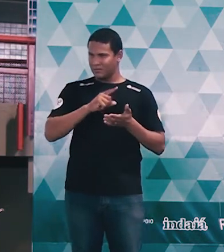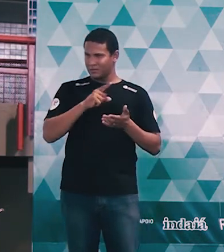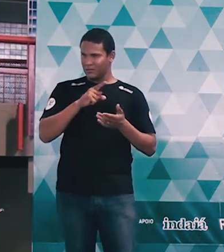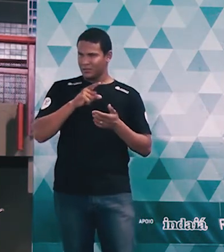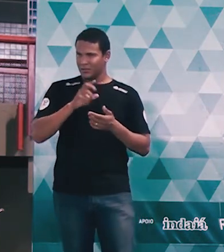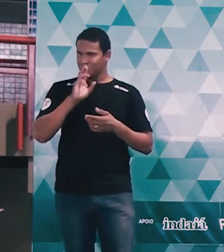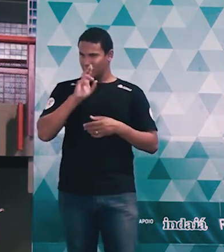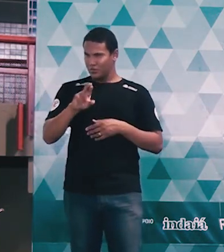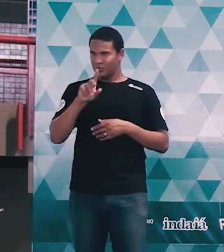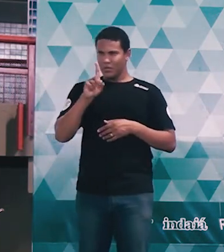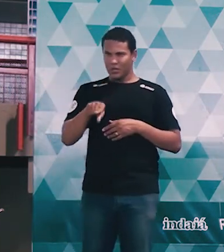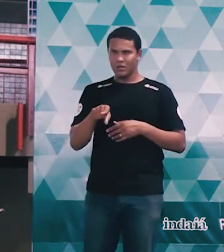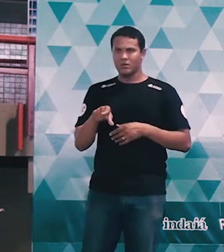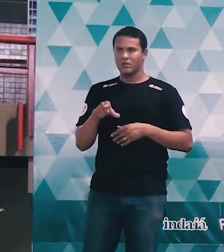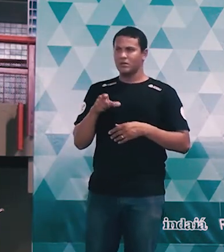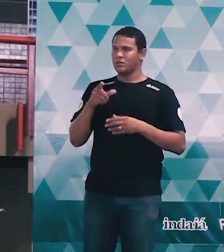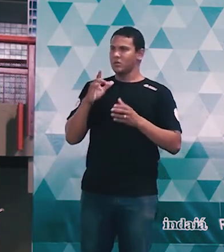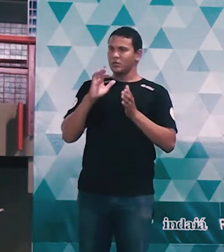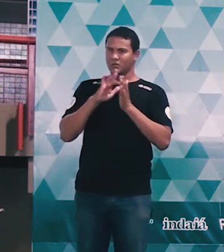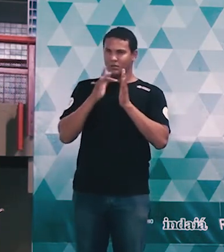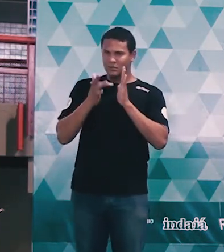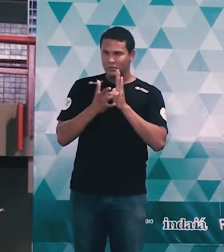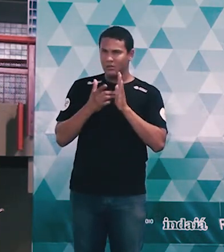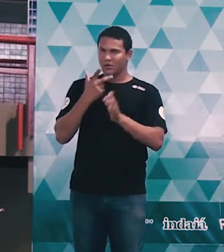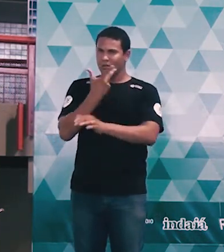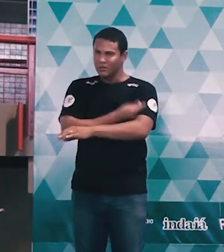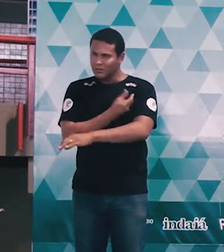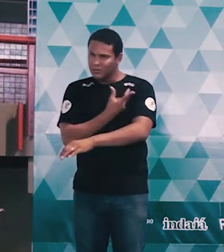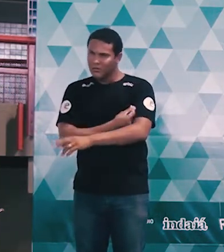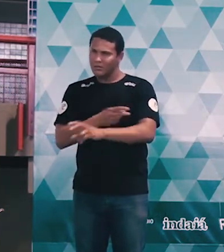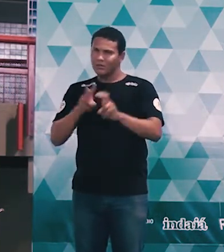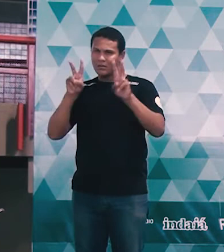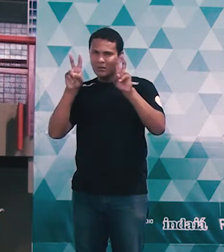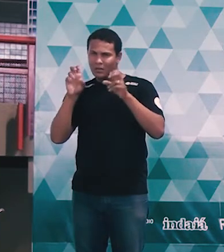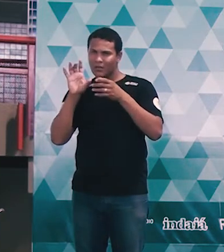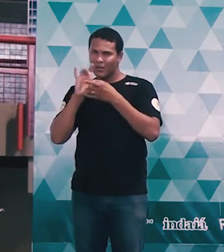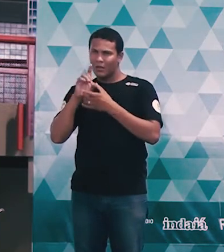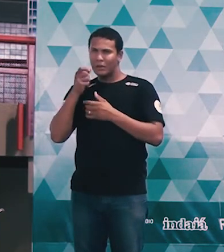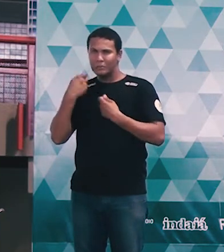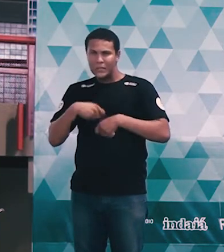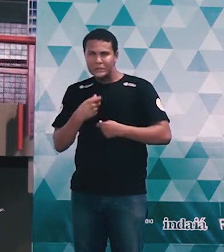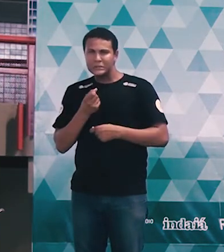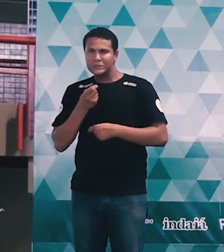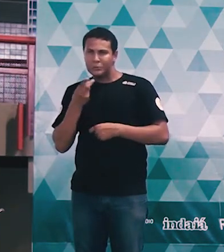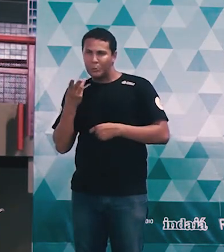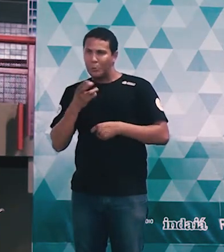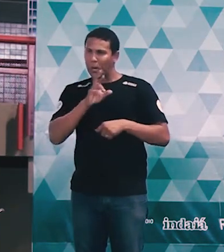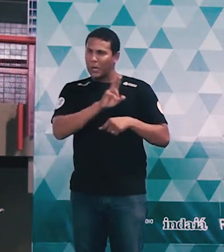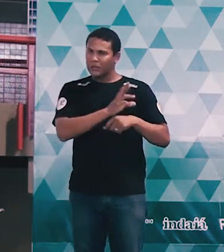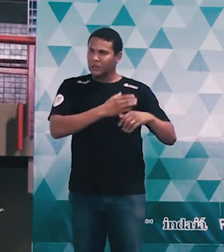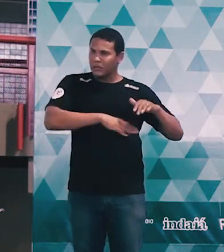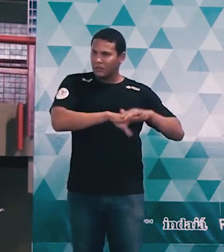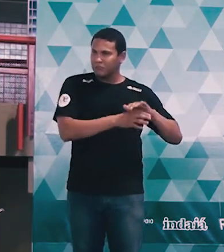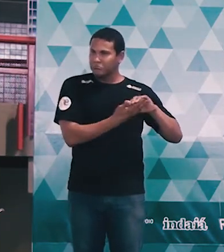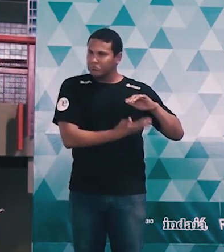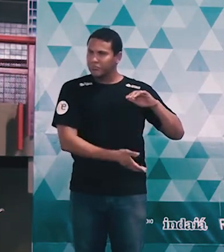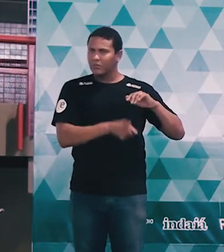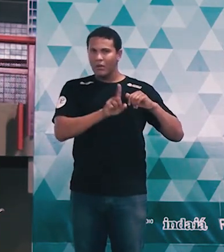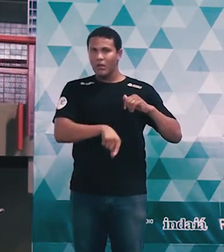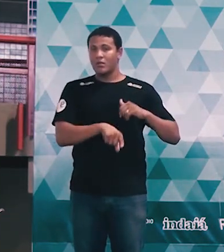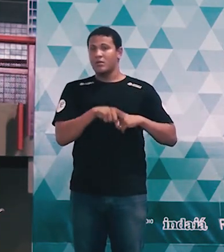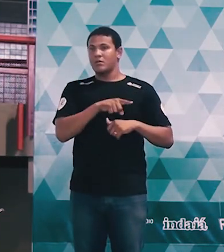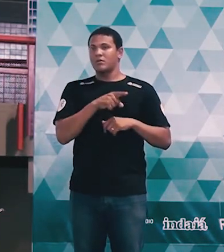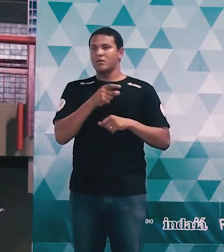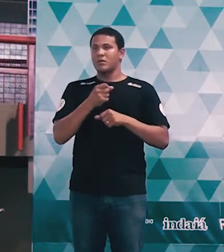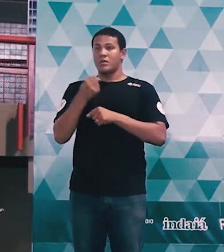que foi aquela do posto de vacinação, que precisava renovar o estoque, aquela ali foi do